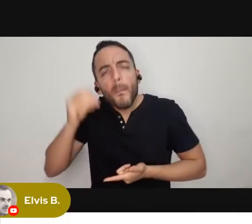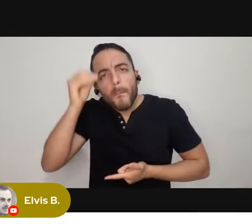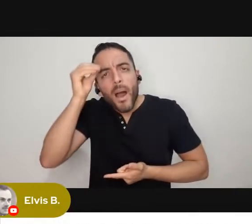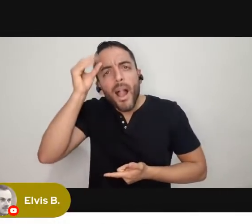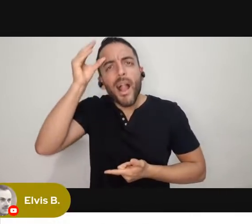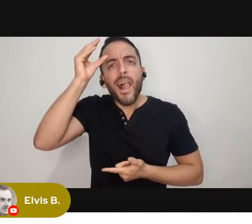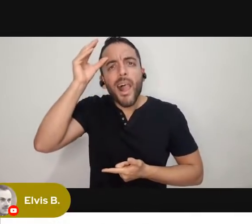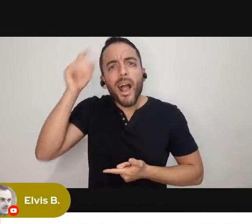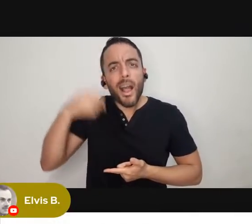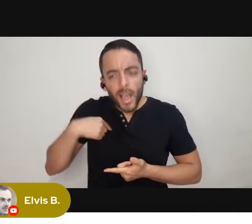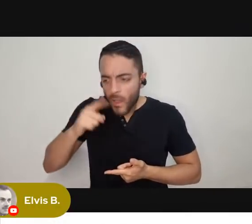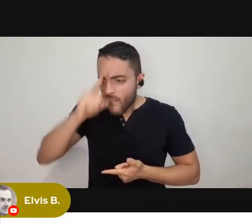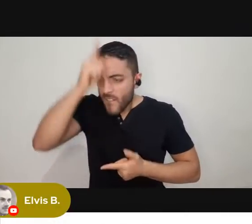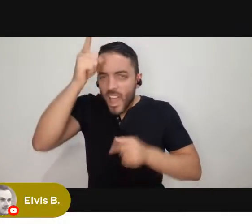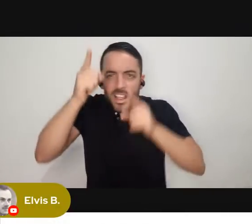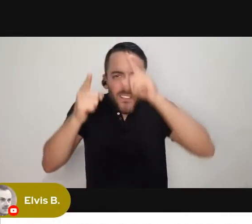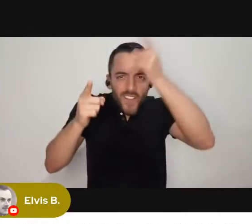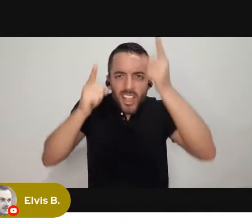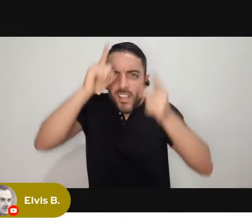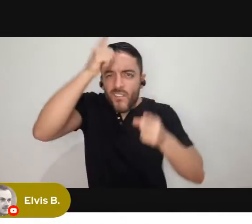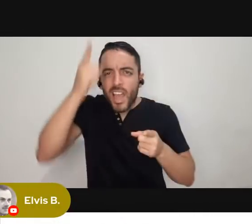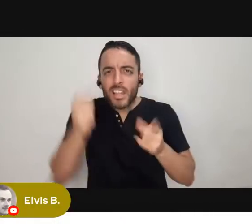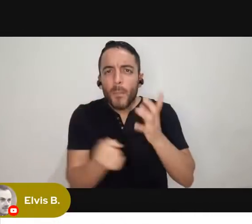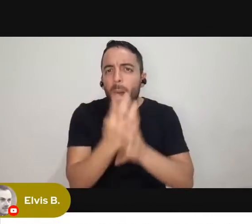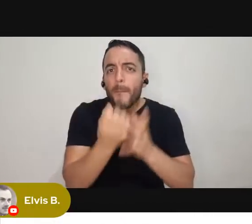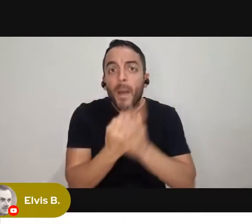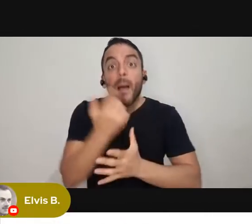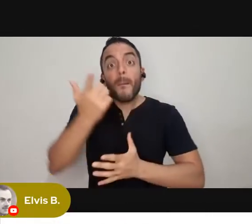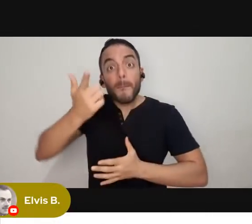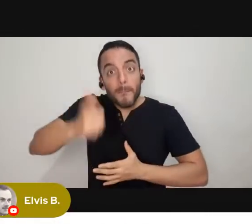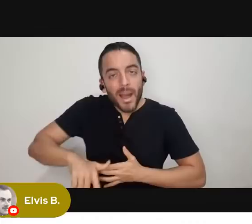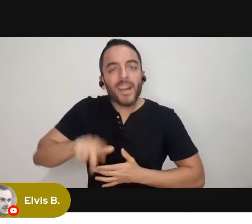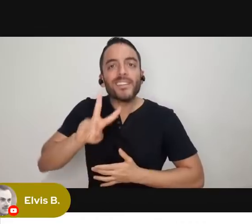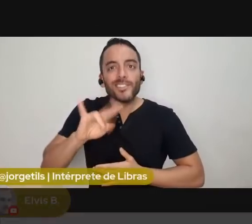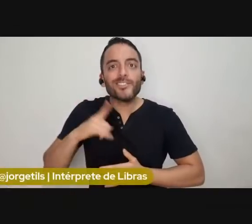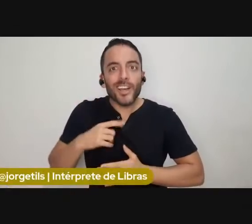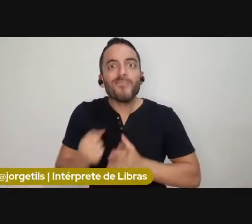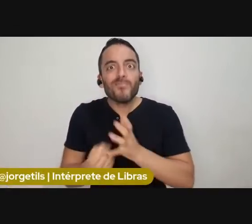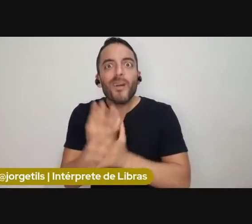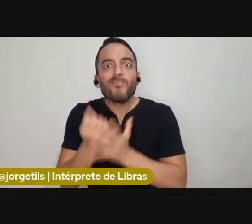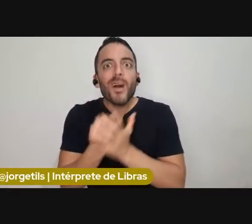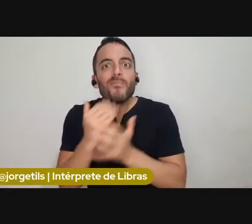inventa, mais mistério vai se sobrepondo. Enfim,